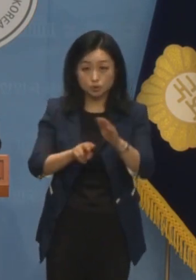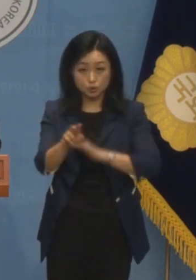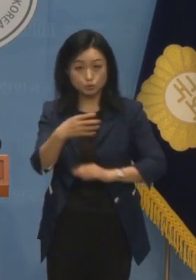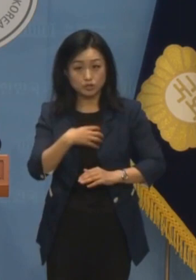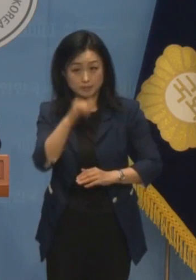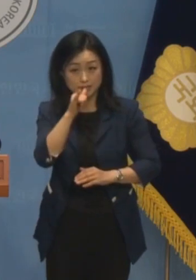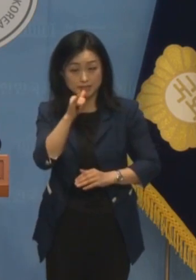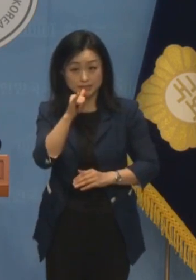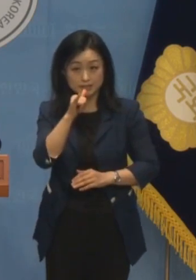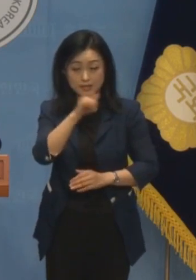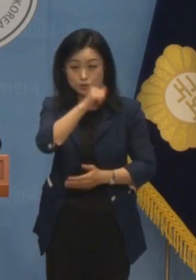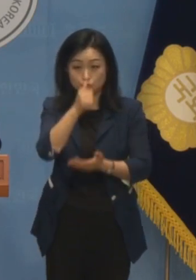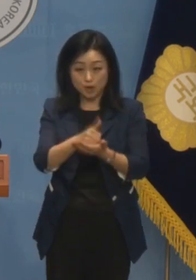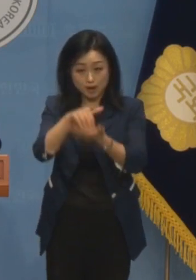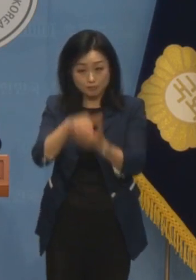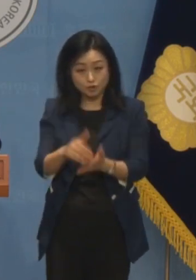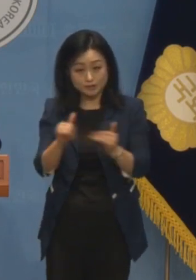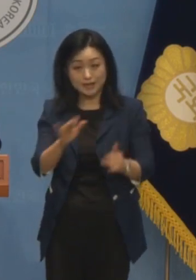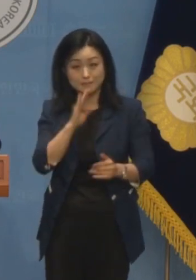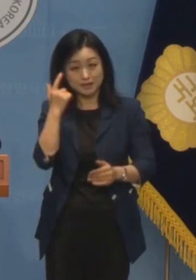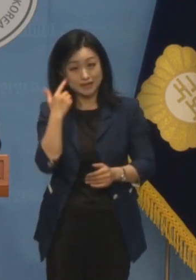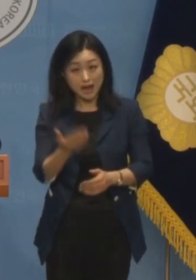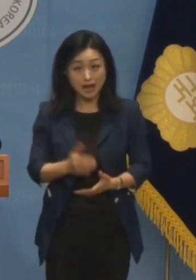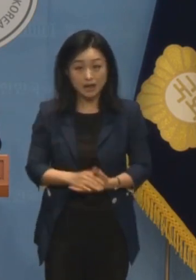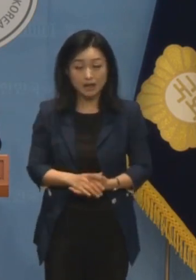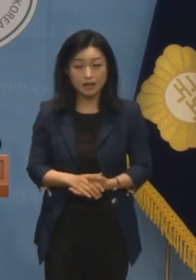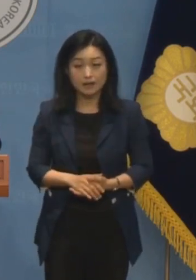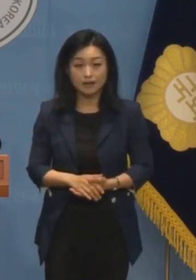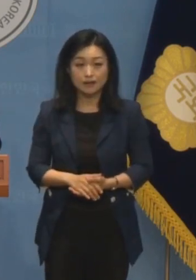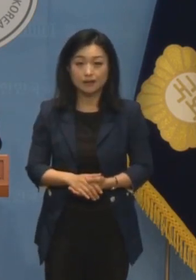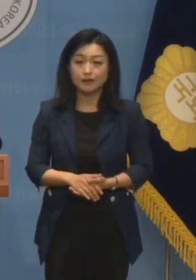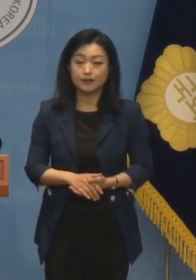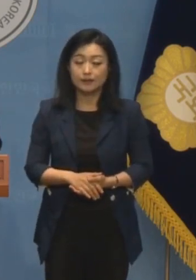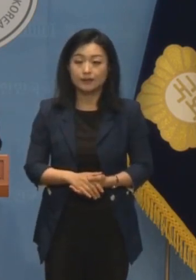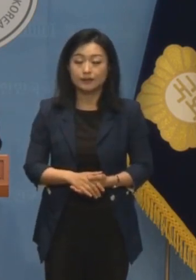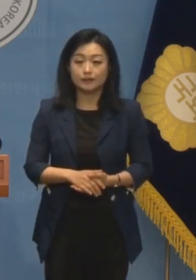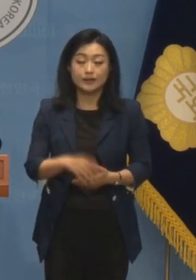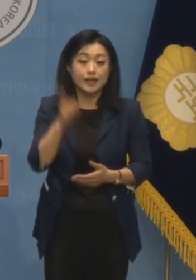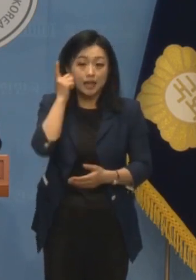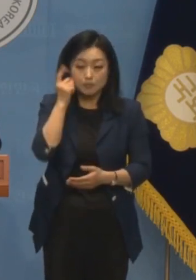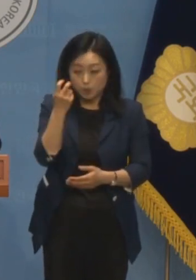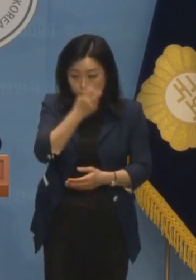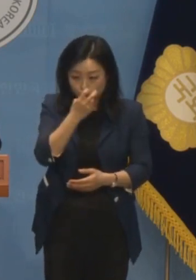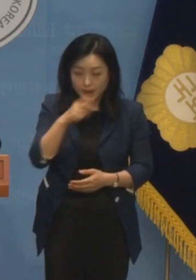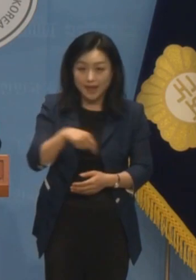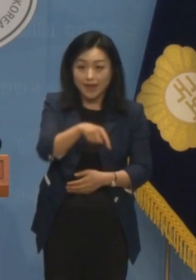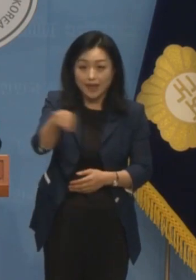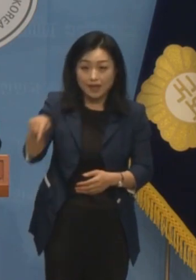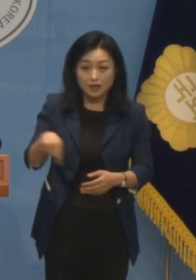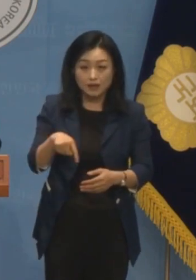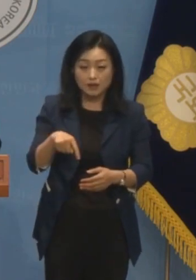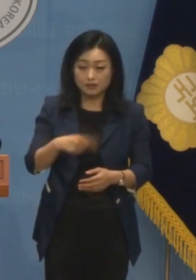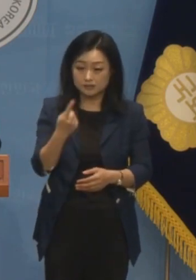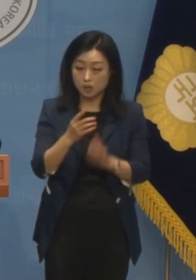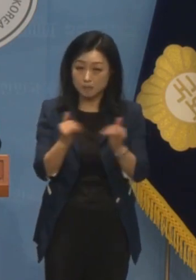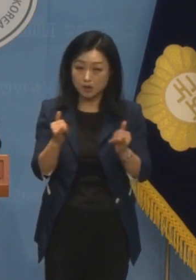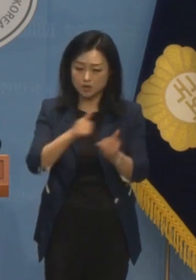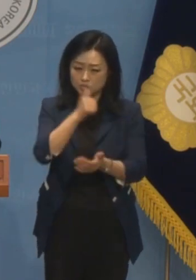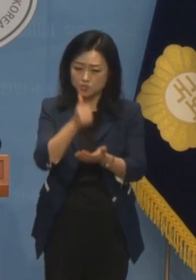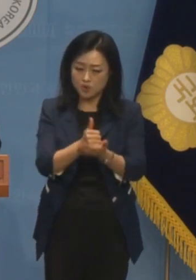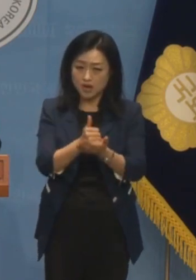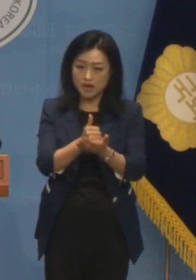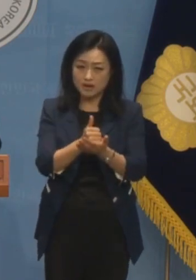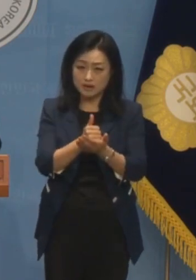있는 사건의 핵심 관계자라는 말이 됩니다. 통신조회 대상자 모두를 잠재적 피의자로